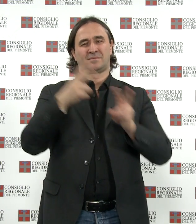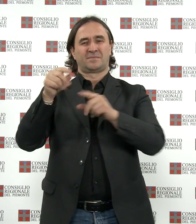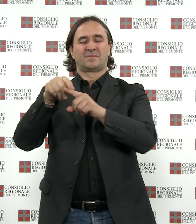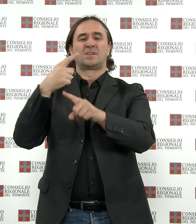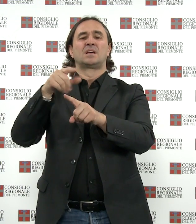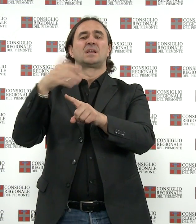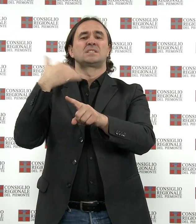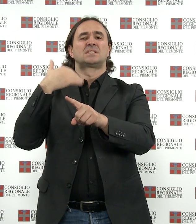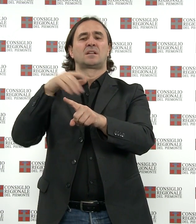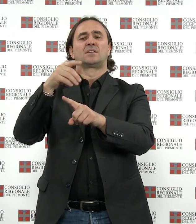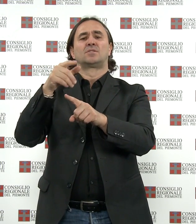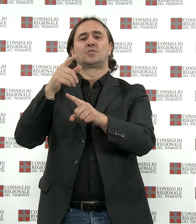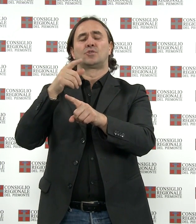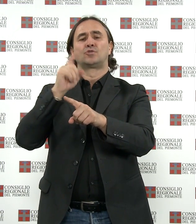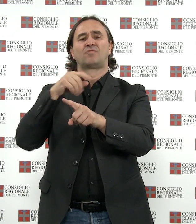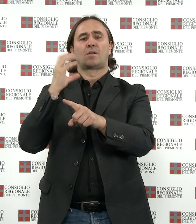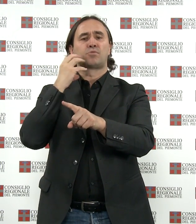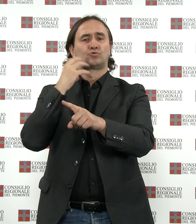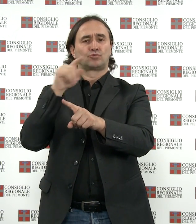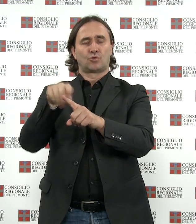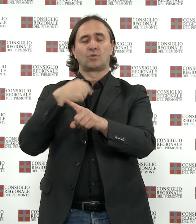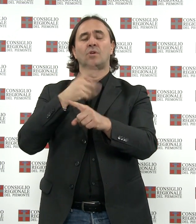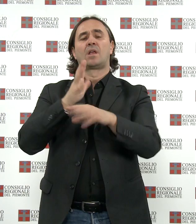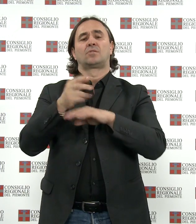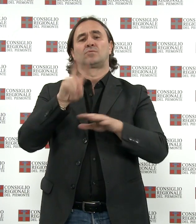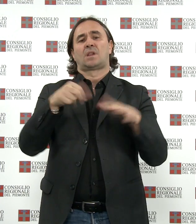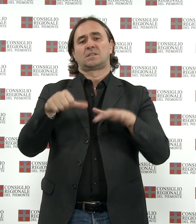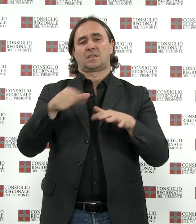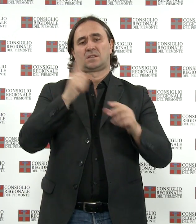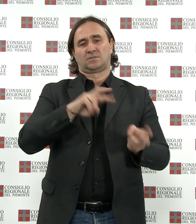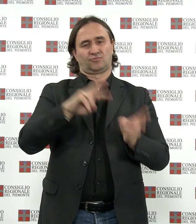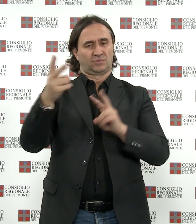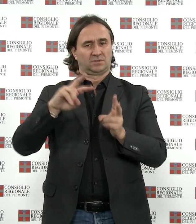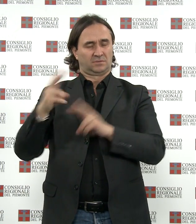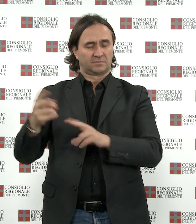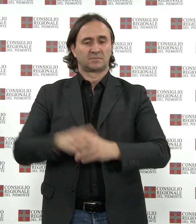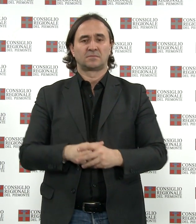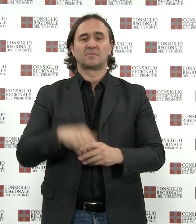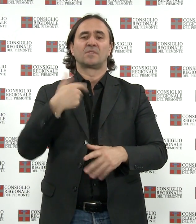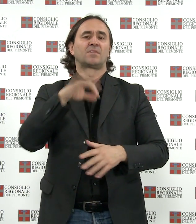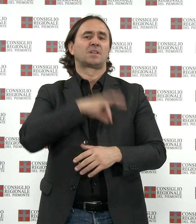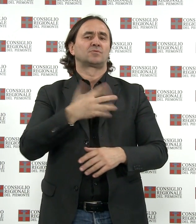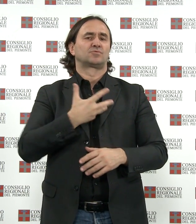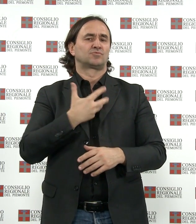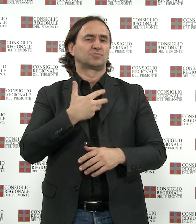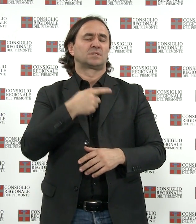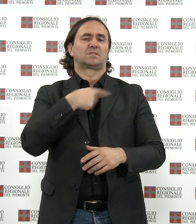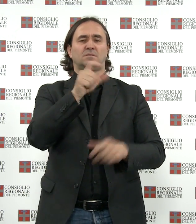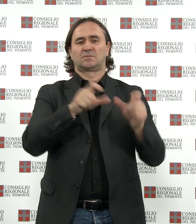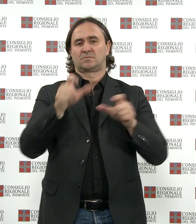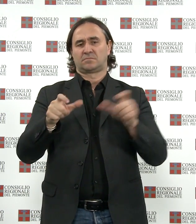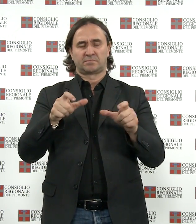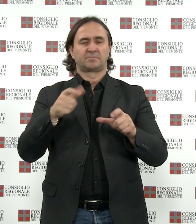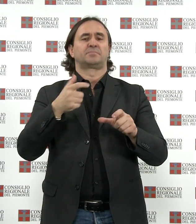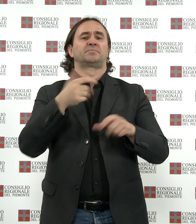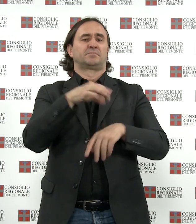Bosco avverrà presumibilmente entro il 2016. Porterà vantaggi a pazienti e operatori, migliorerà il livello delle prestazioni,